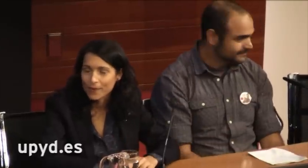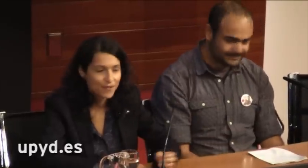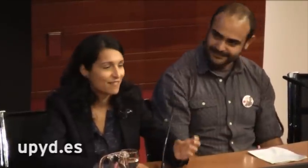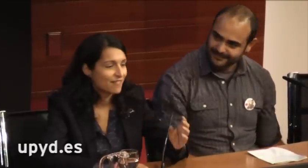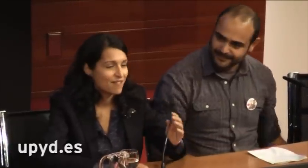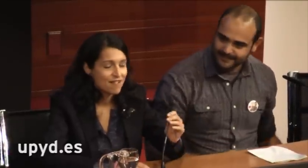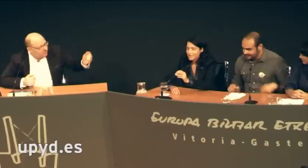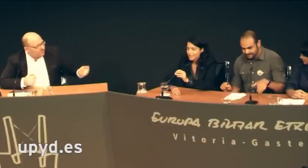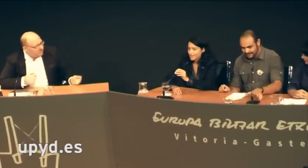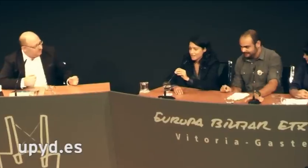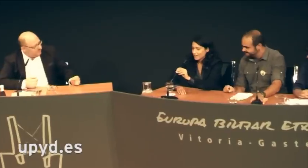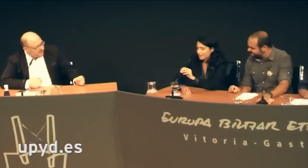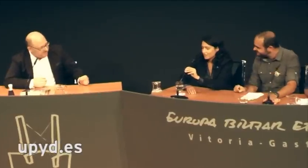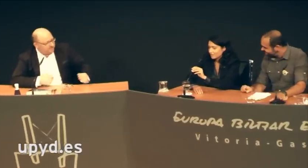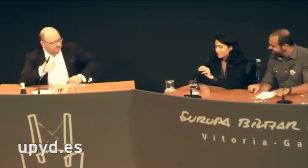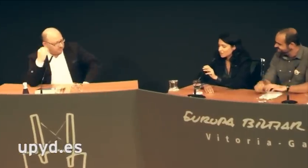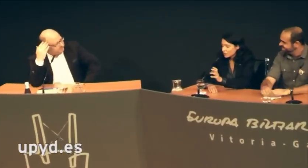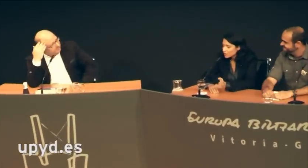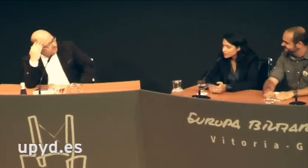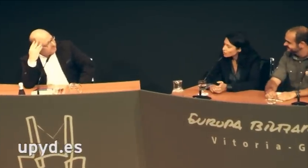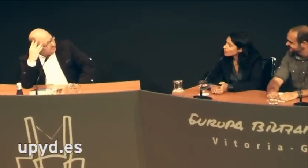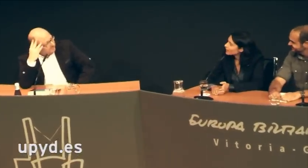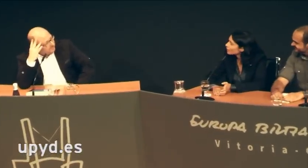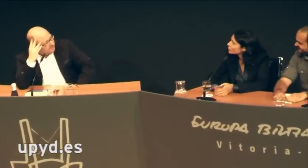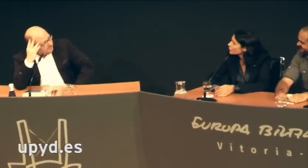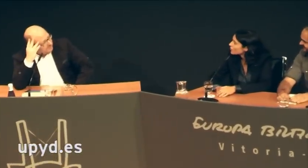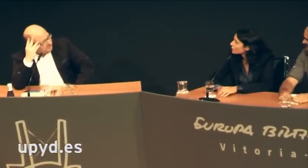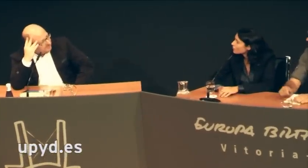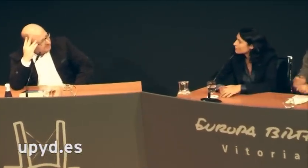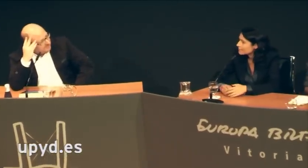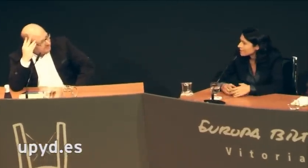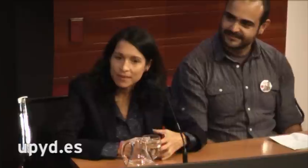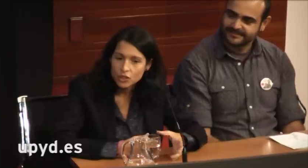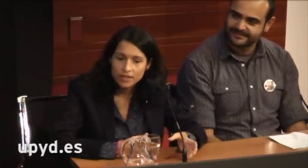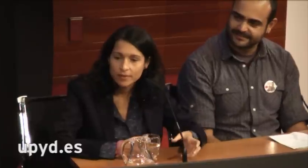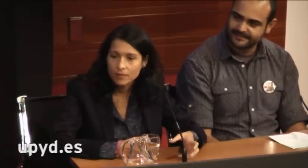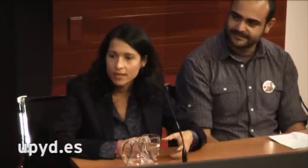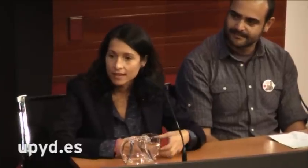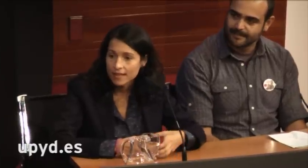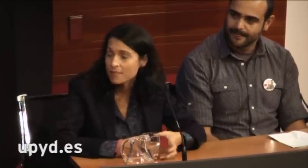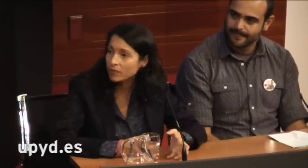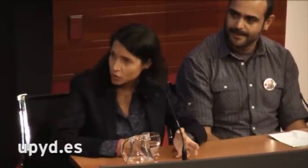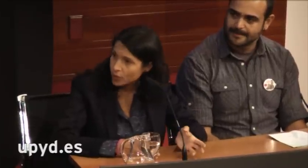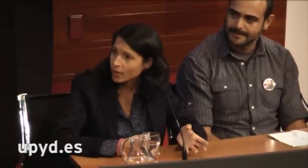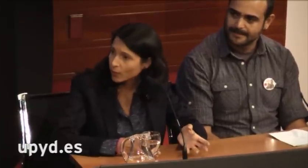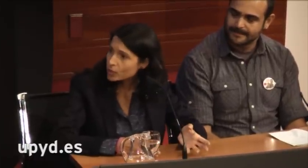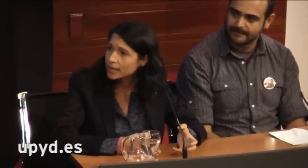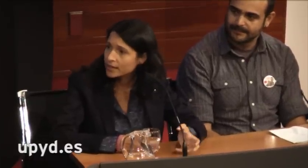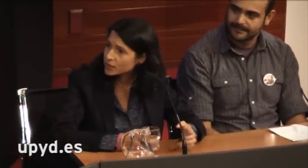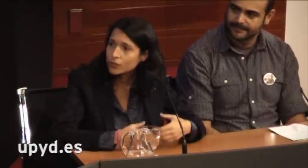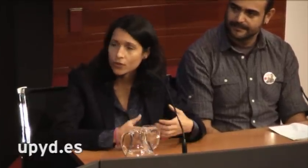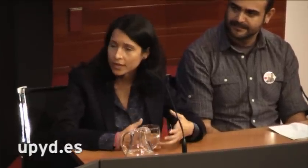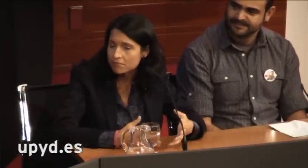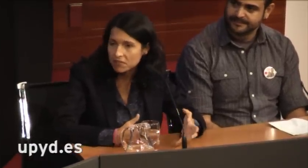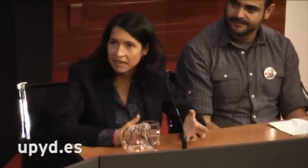girar un poquito el micro, porque yo te oigo muy bien, pero... ¡Ay, perfecto! No me paso como a Llanos. Yo no... He vivido siempre muy centrada en mi profesión, porque me gusta y